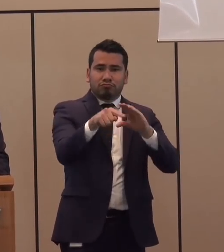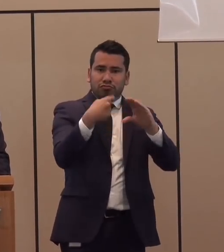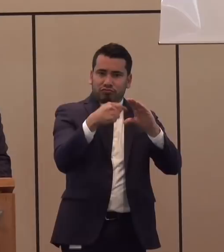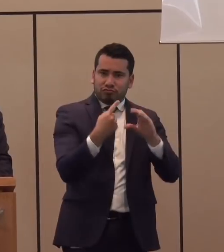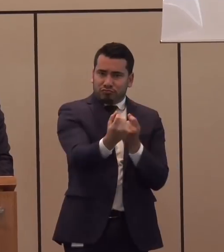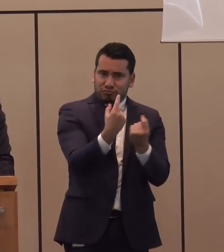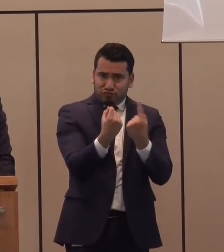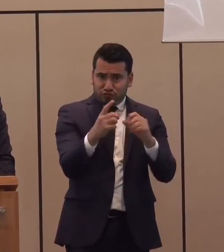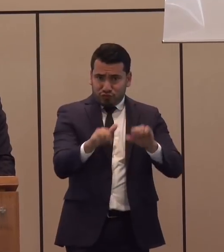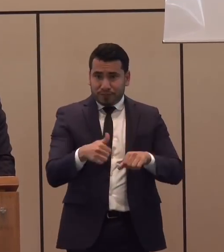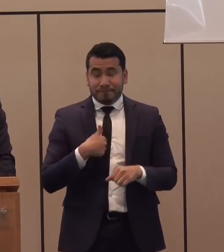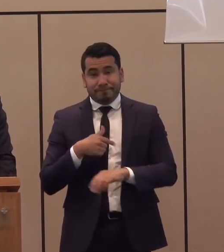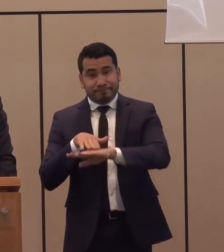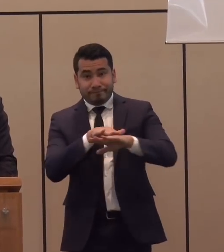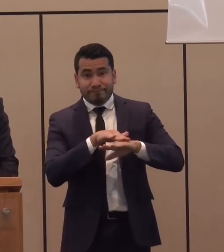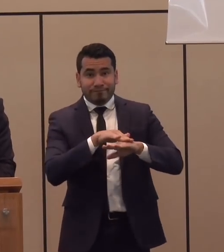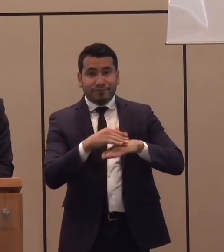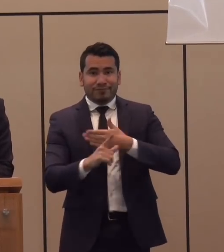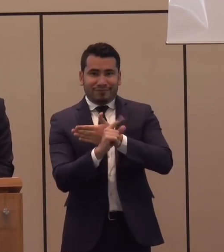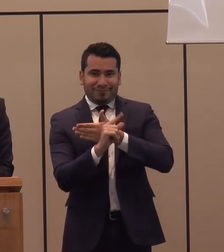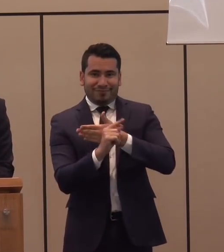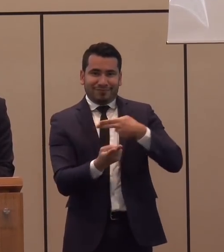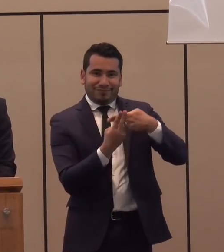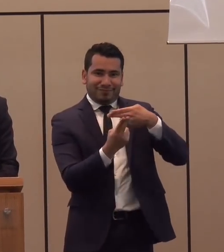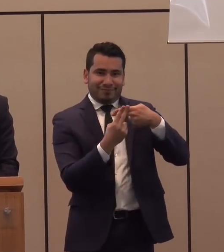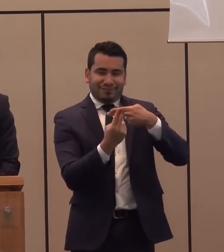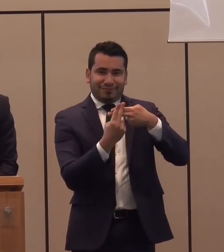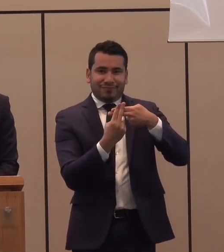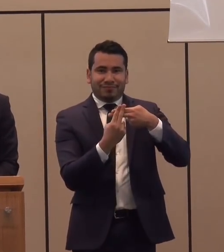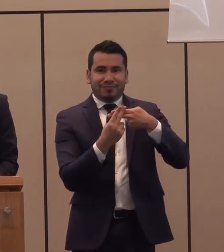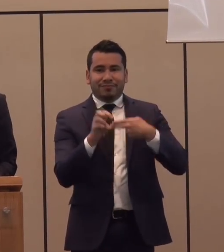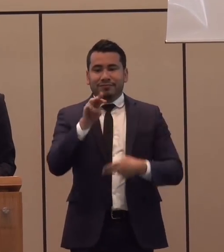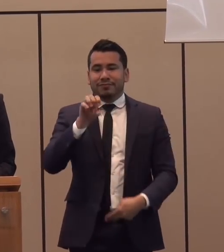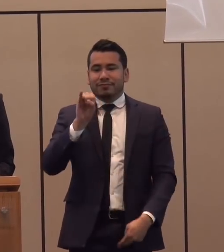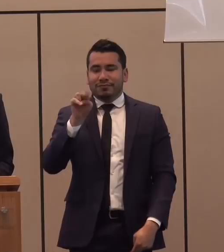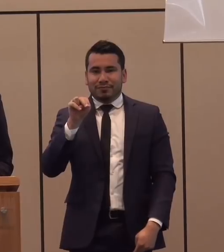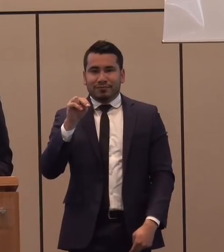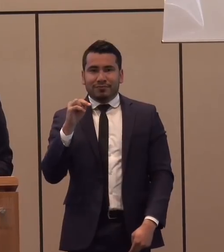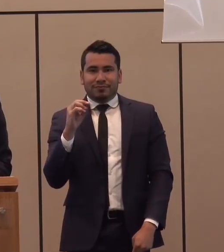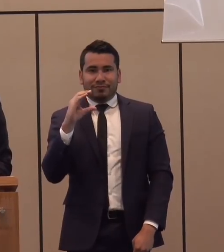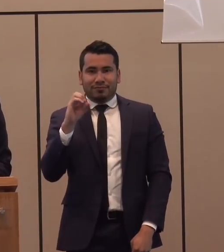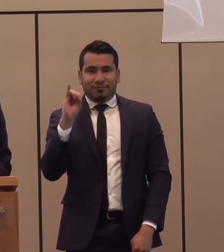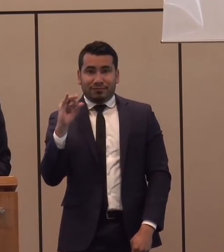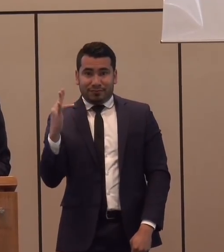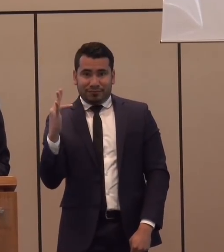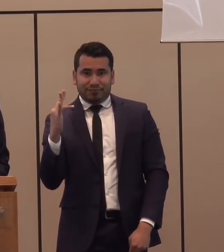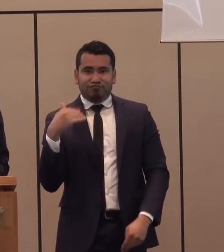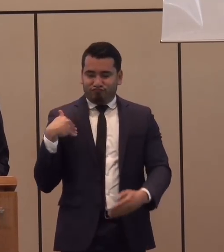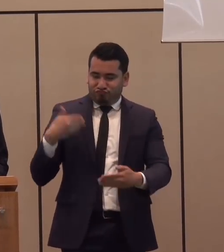además tenemos un hashtag que es numeral mincit rinde cuentas hashtag